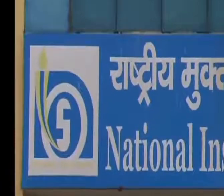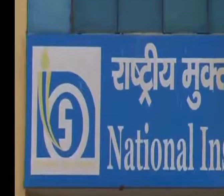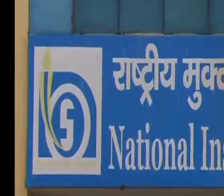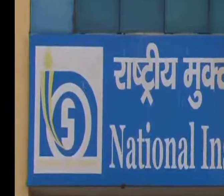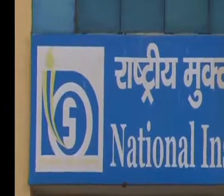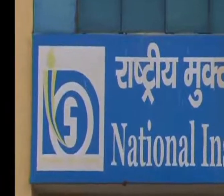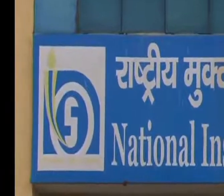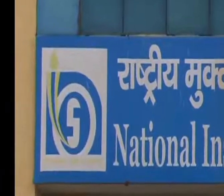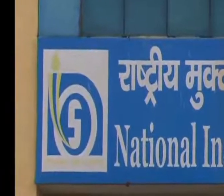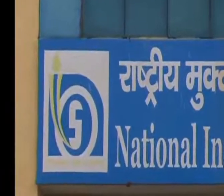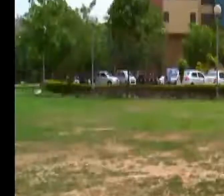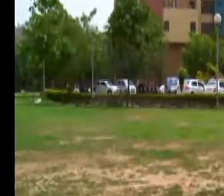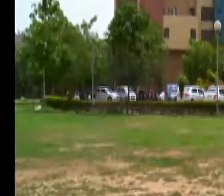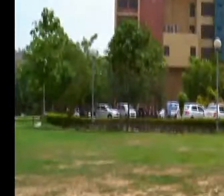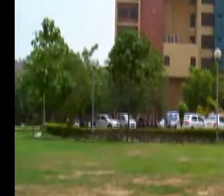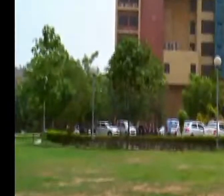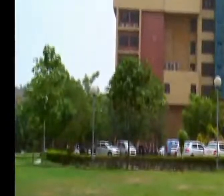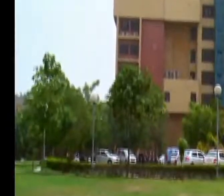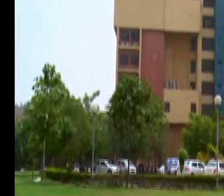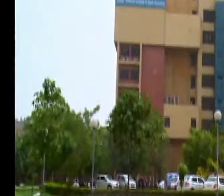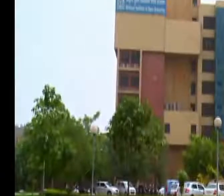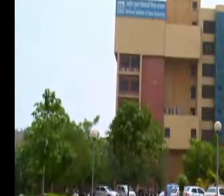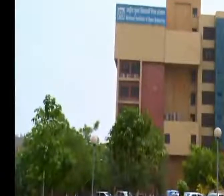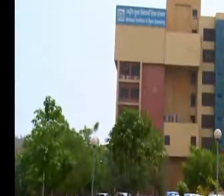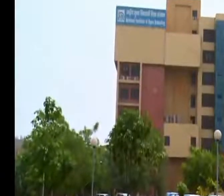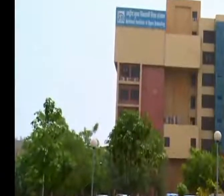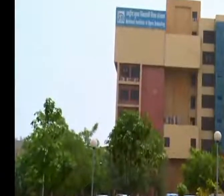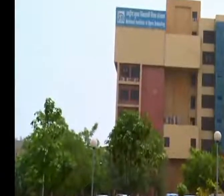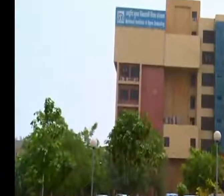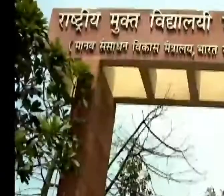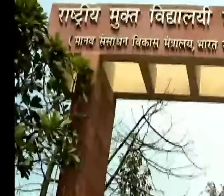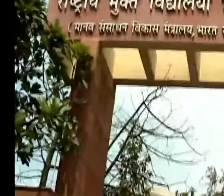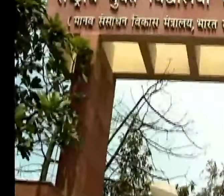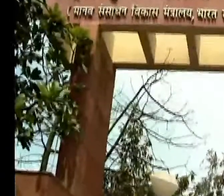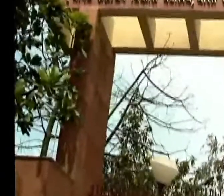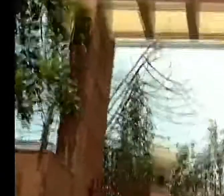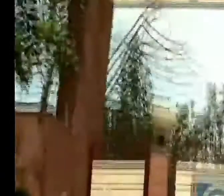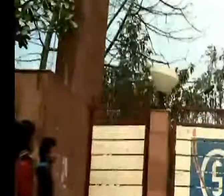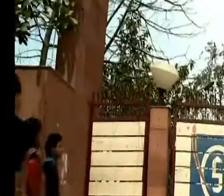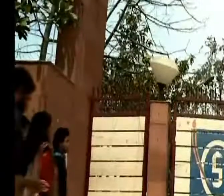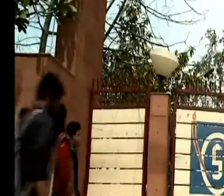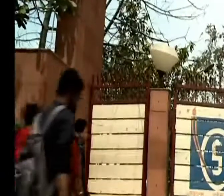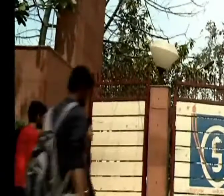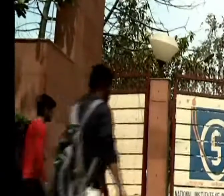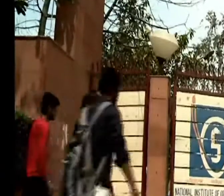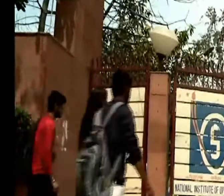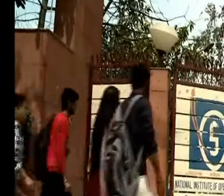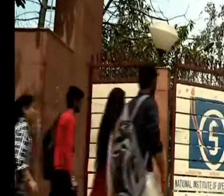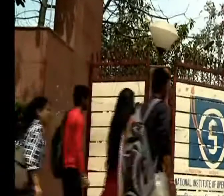राष्ट्रीय मुक्त विद्यालय का द्वार खुला सबकी